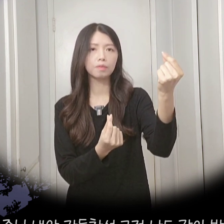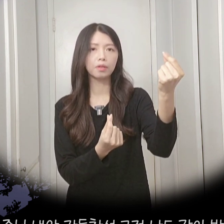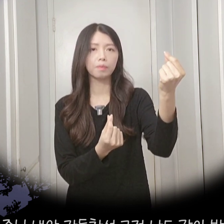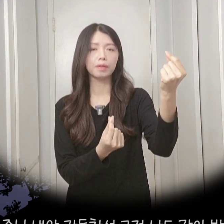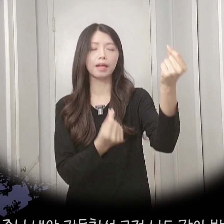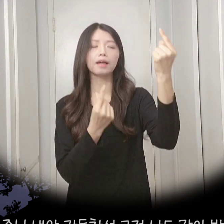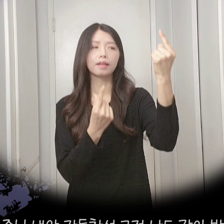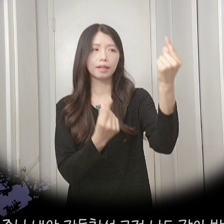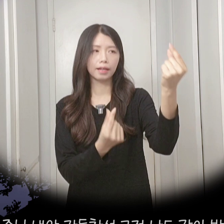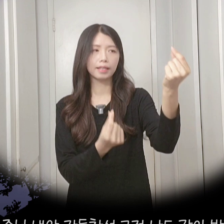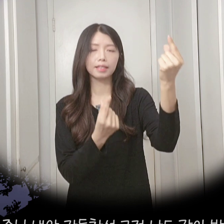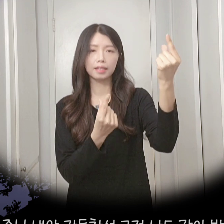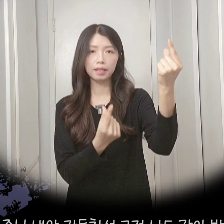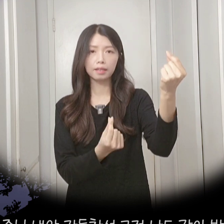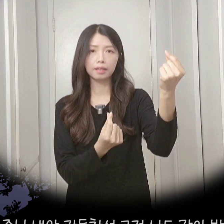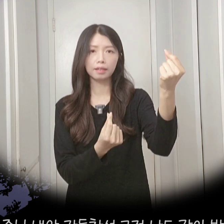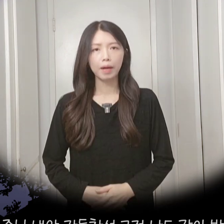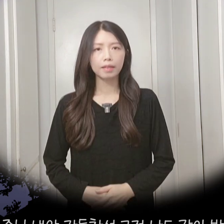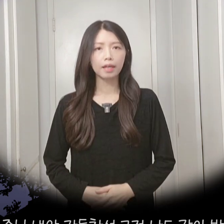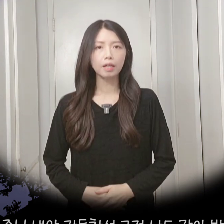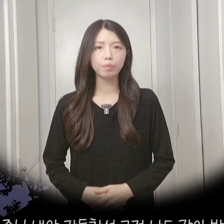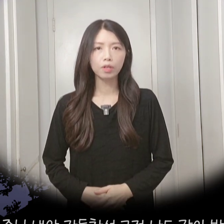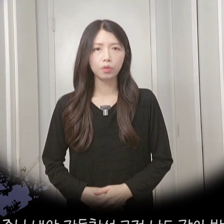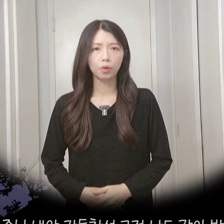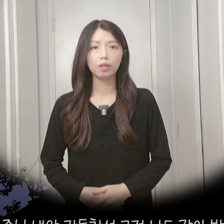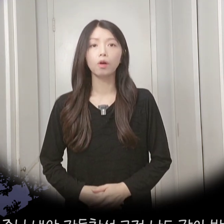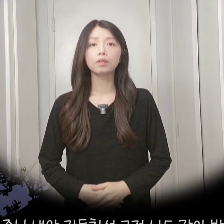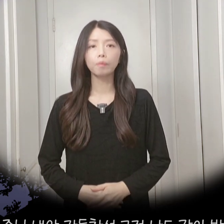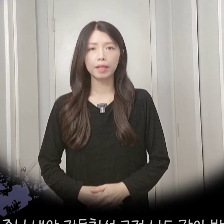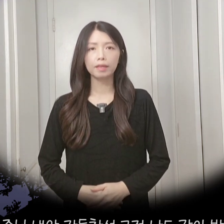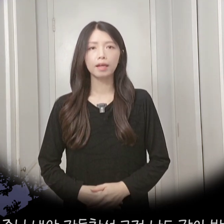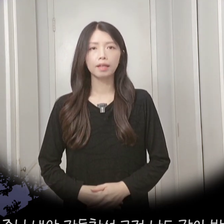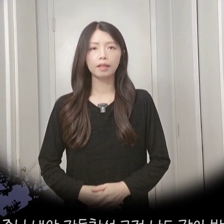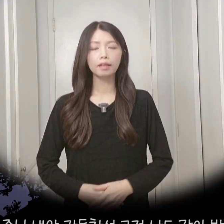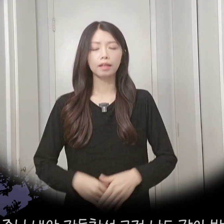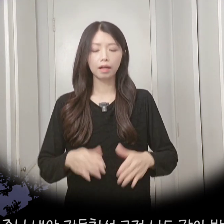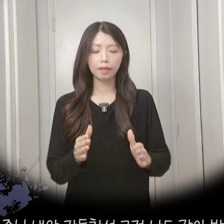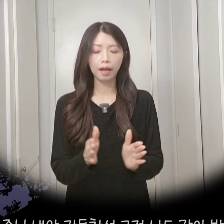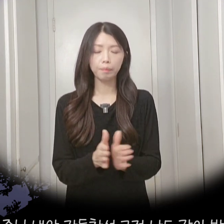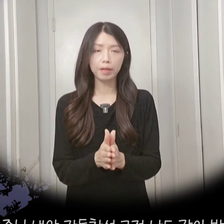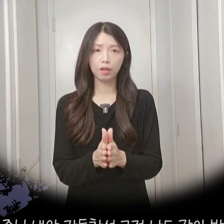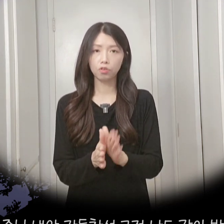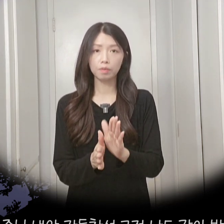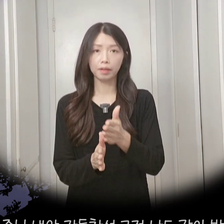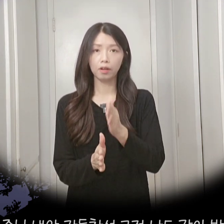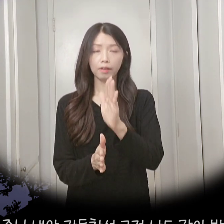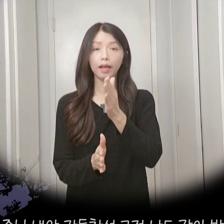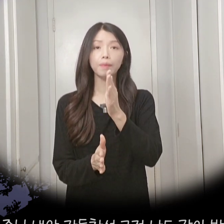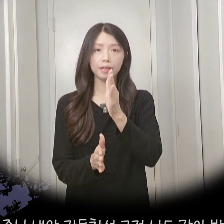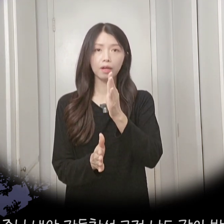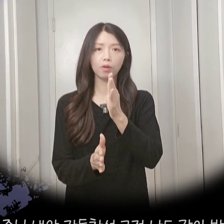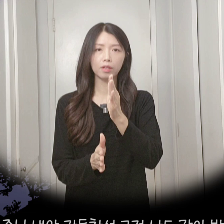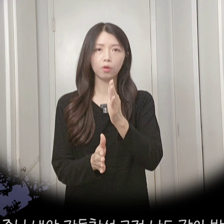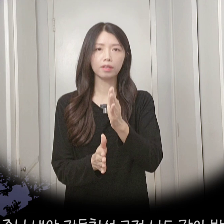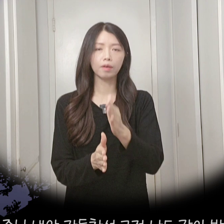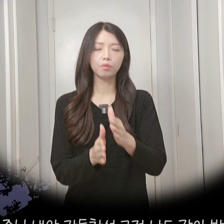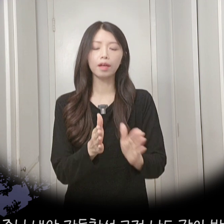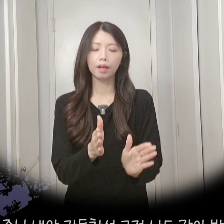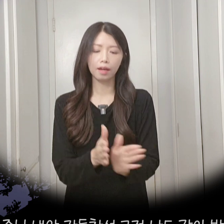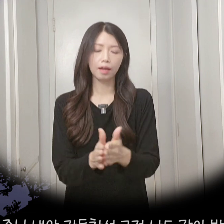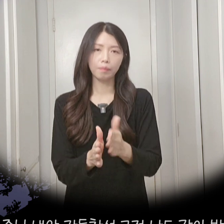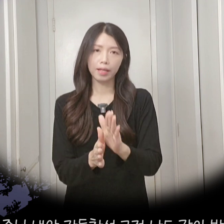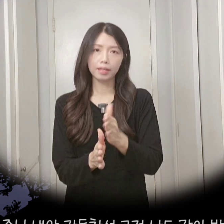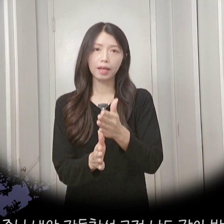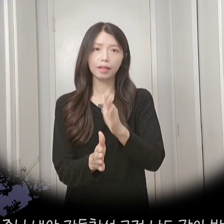표현해 주시면 됩니다. 같이 반짝일 뿐이죠. 여기서 반짝이다는 내 앞에서 해주시면 돼요. 내가 반짝거리는 거기